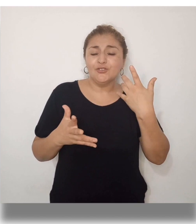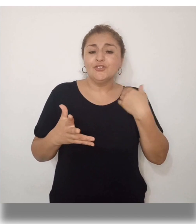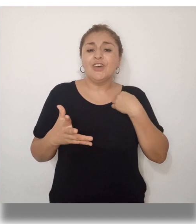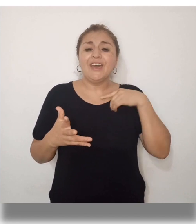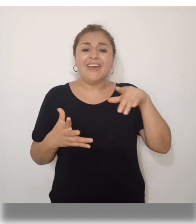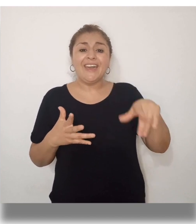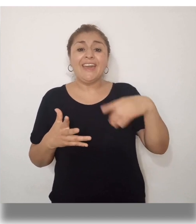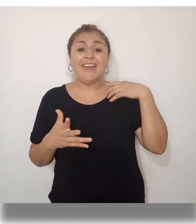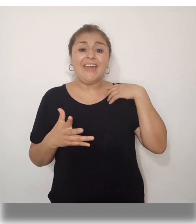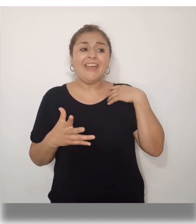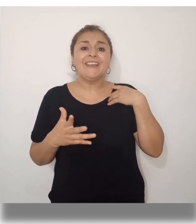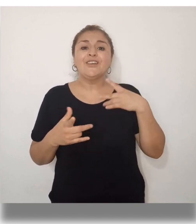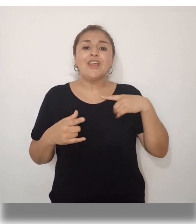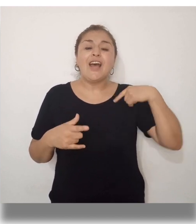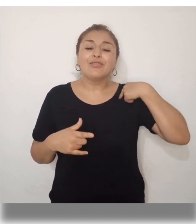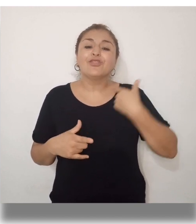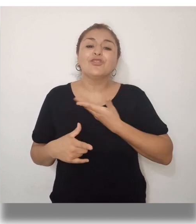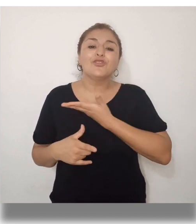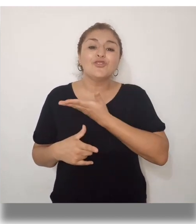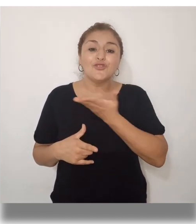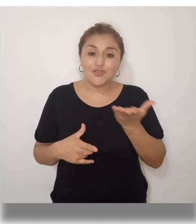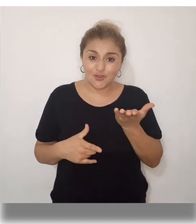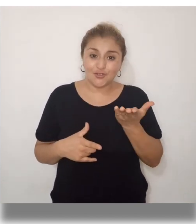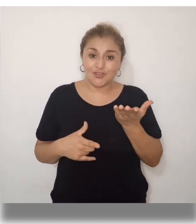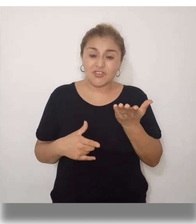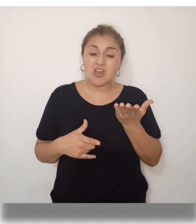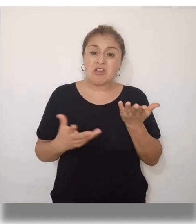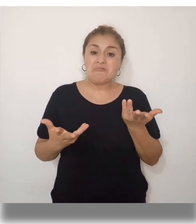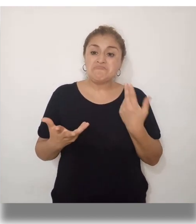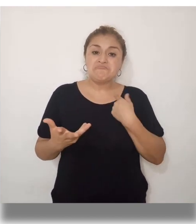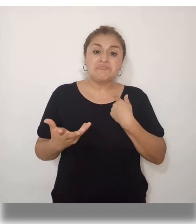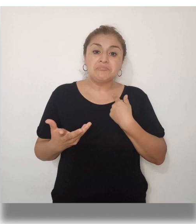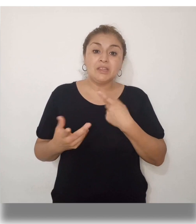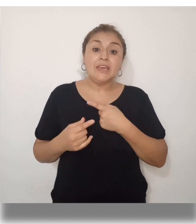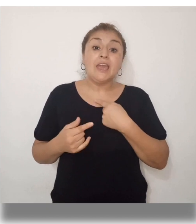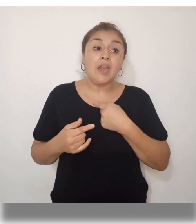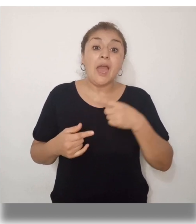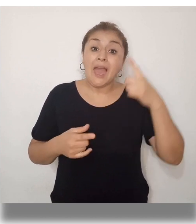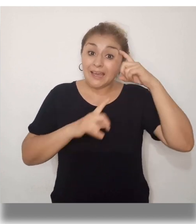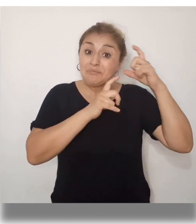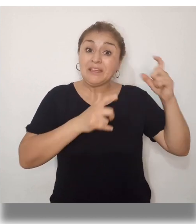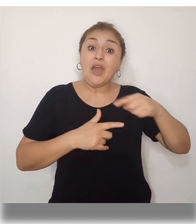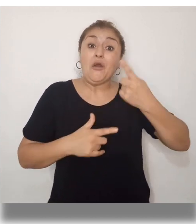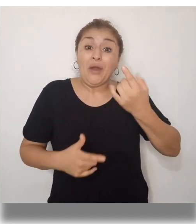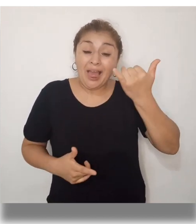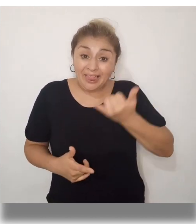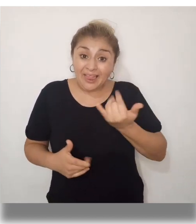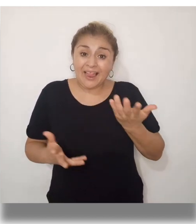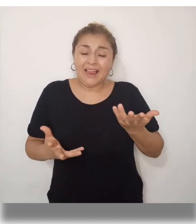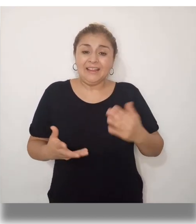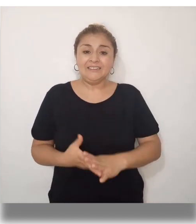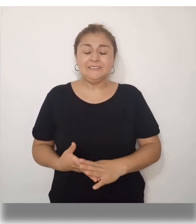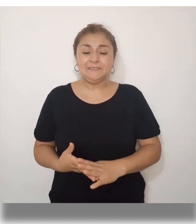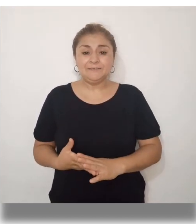mundo la sociedad la humanidad ha estado tan comunicada como en la